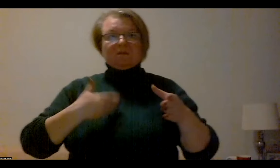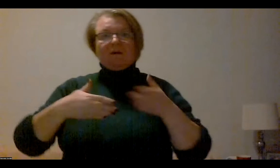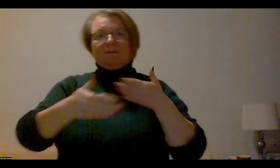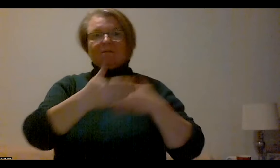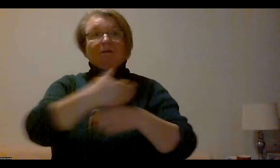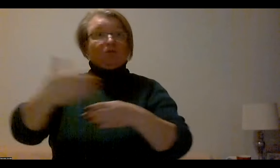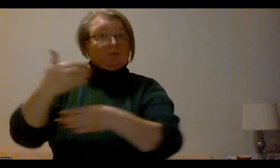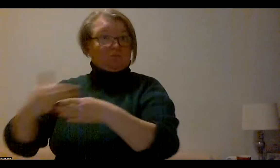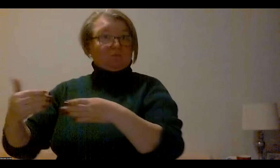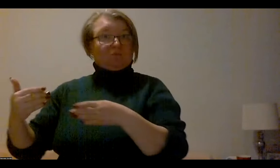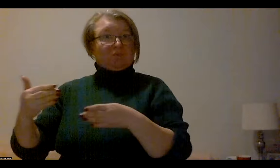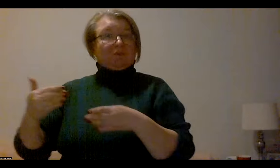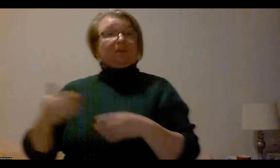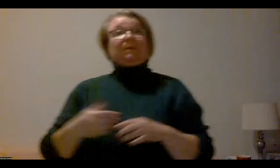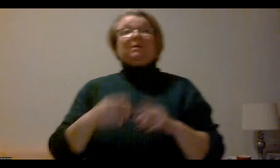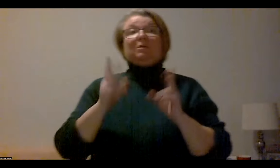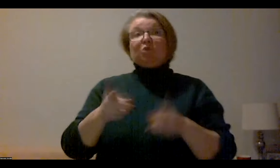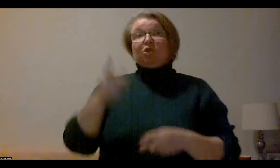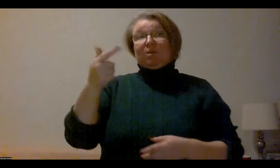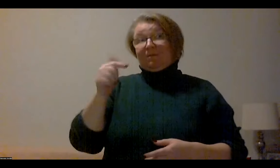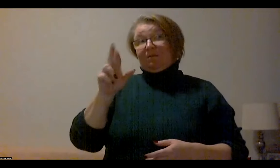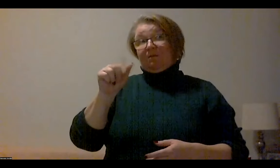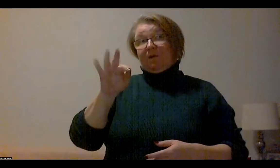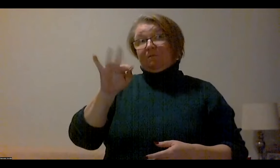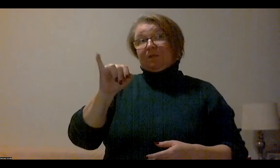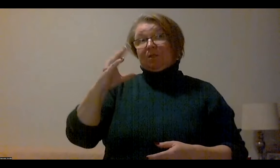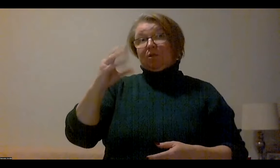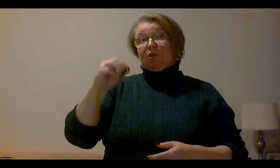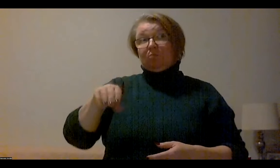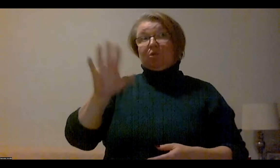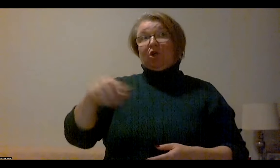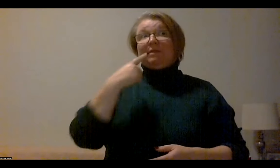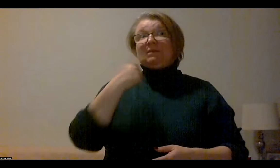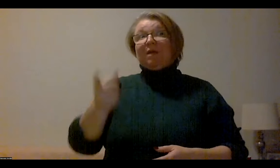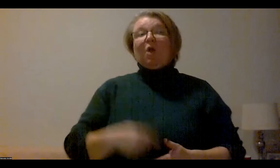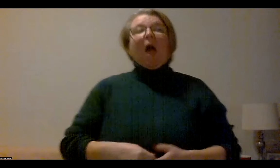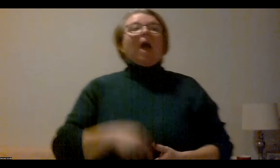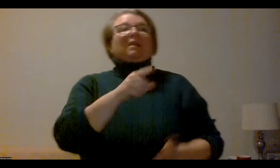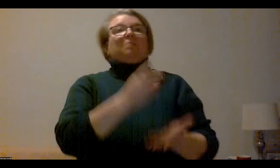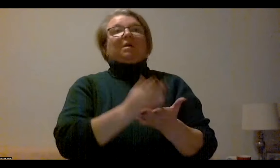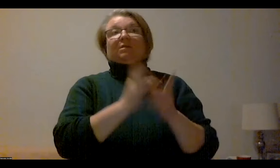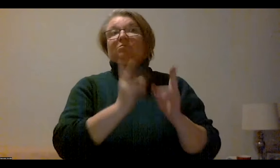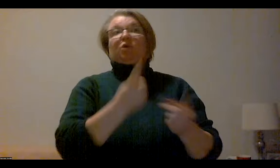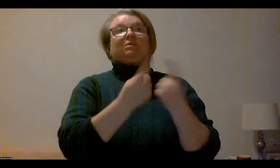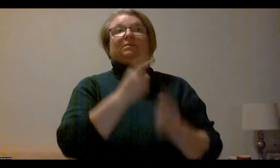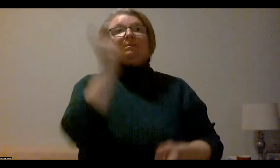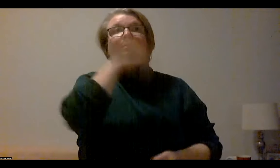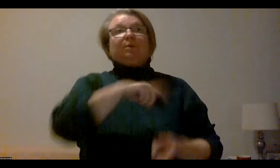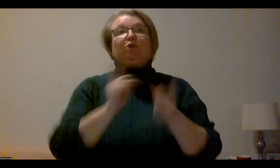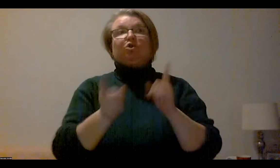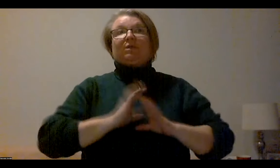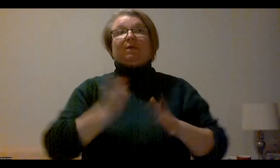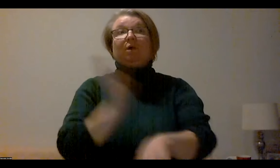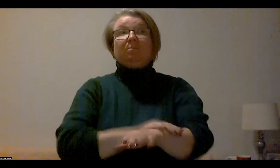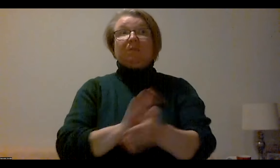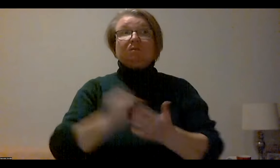jotenkin koko ajan ja ne niin kuin kumuloituu ja ne rajoittaa elämää. Ja Traficomhan on